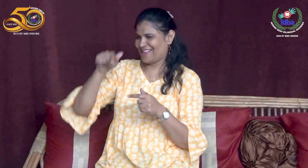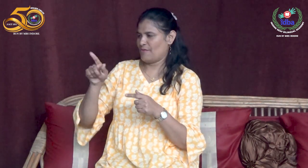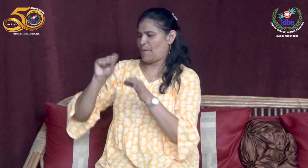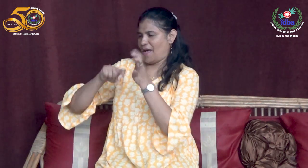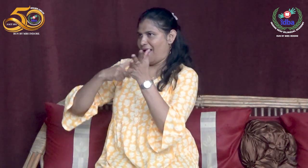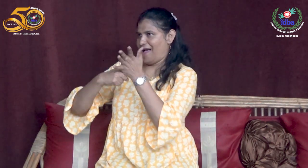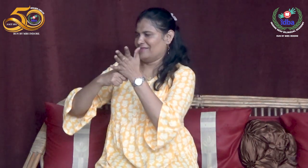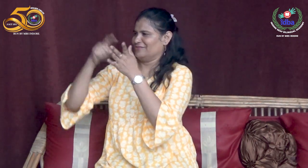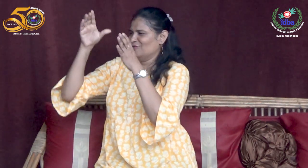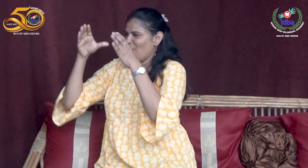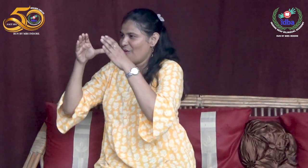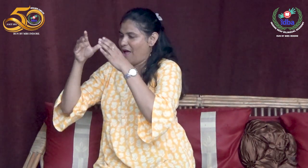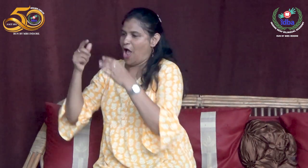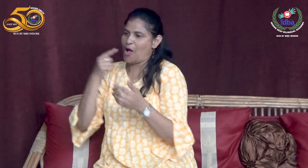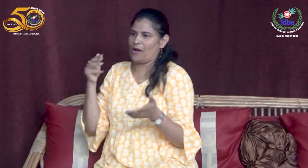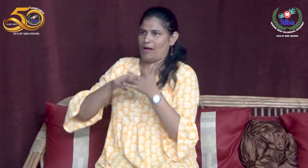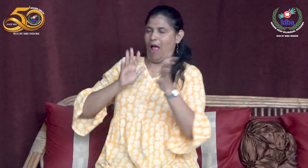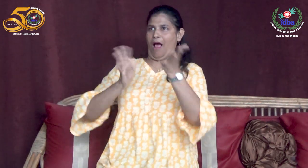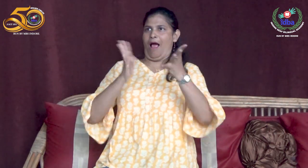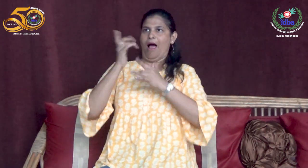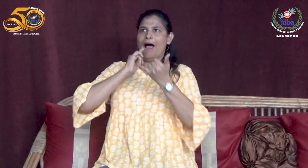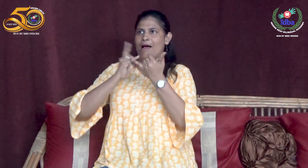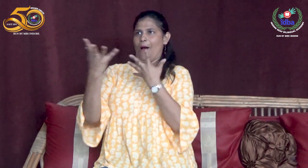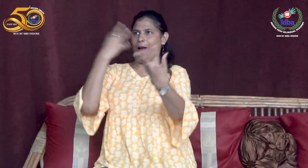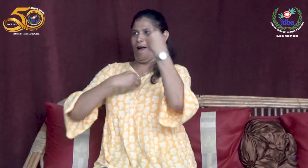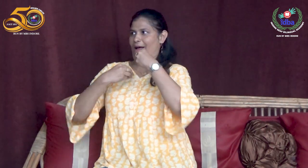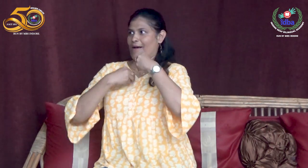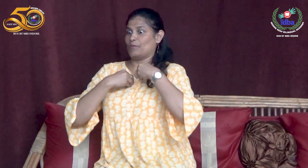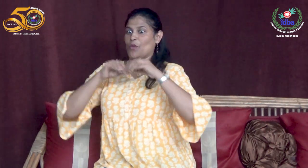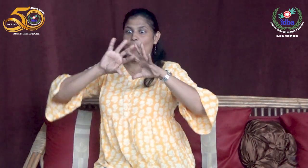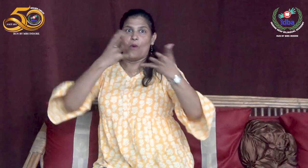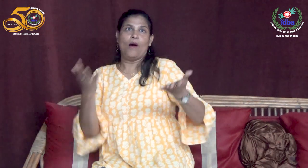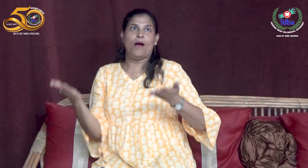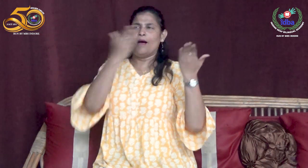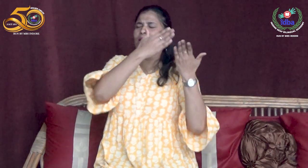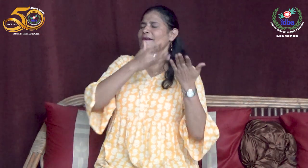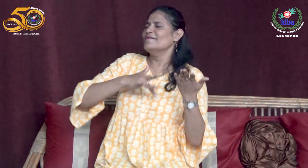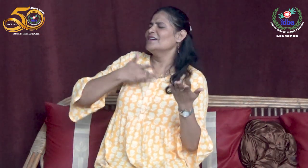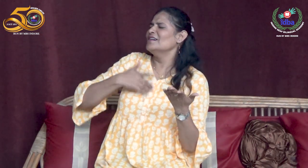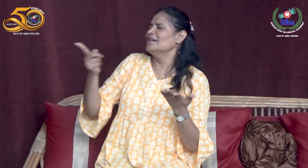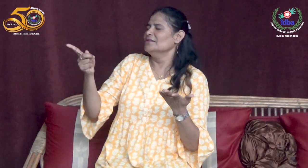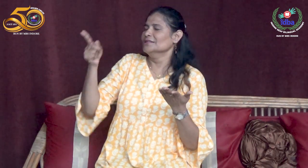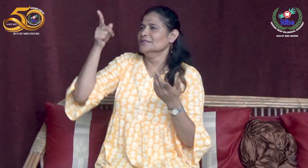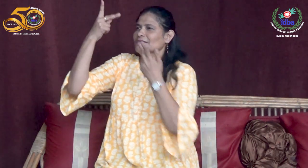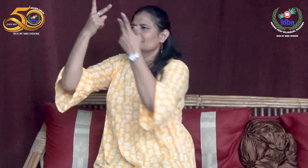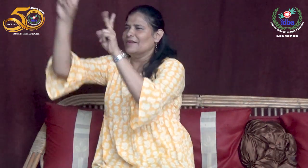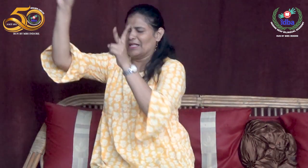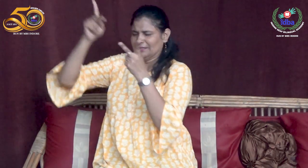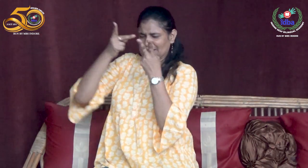जैसे आपको कैसा फील हुआ जब आप बिहार से इंदौर आए, आपने साइंस सीखा और फिर आप वहाँ गए? तो ये